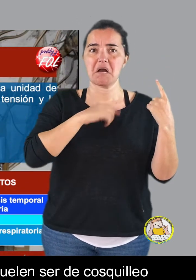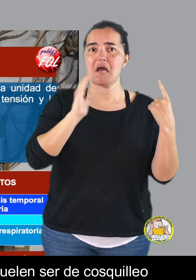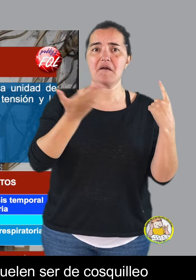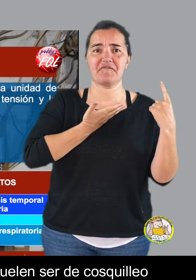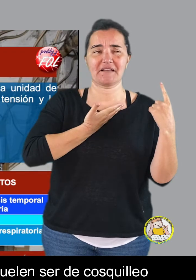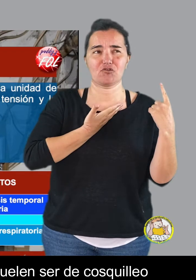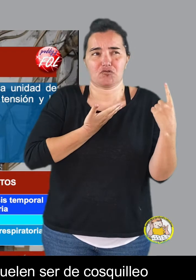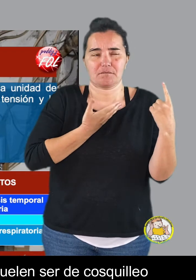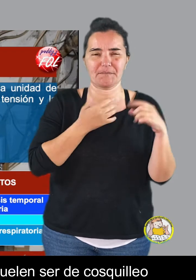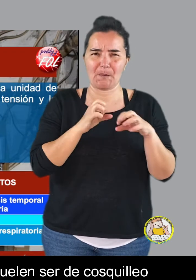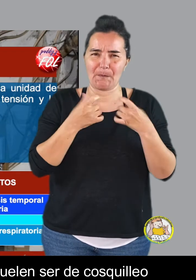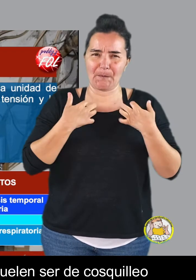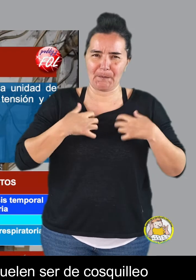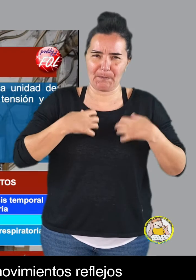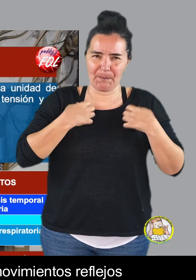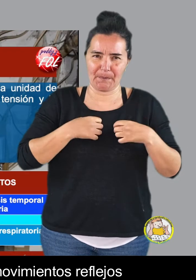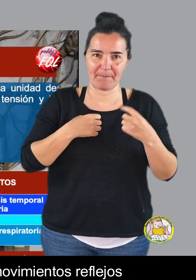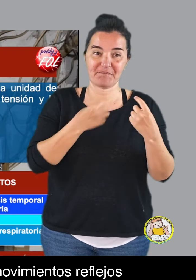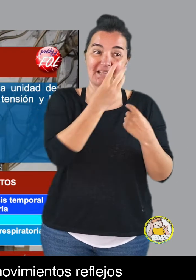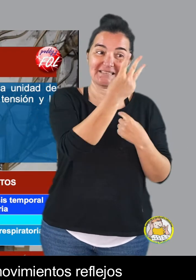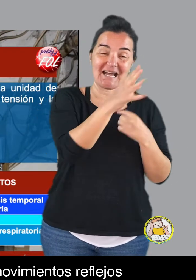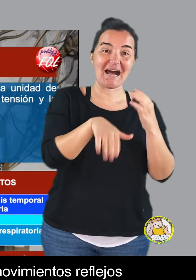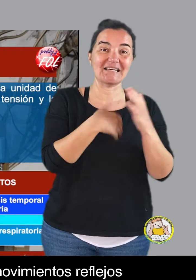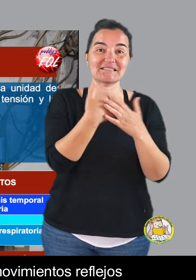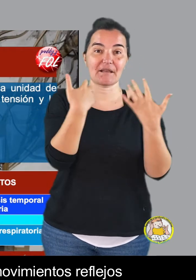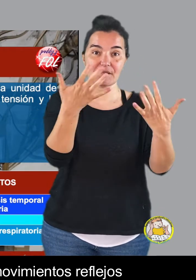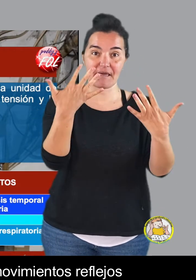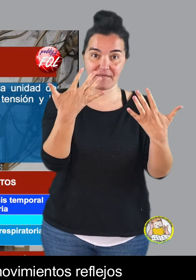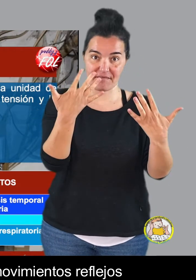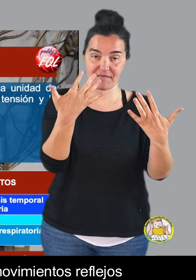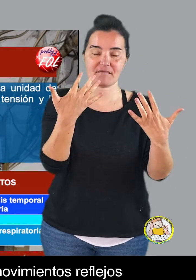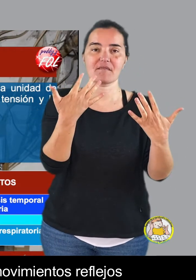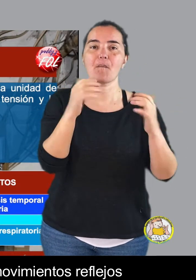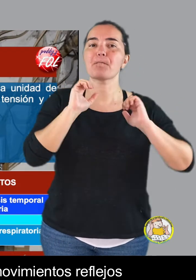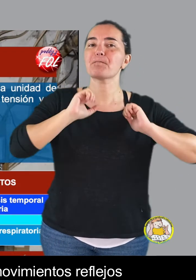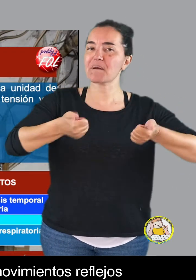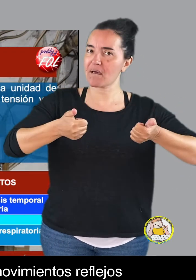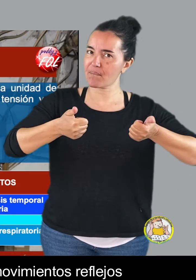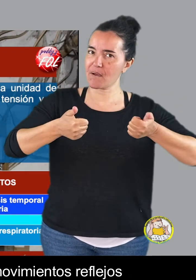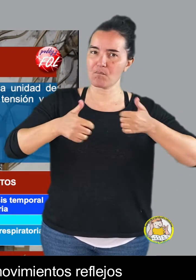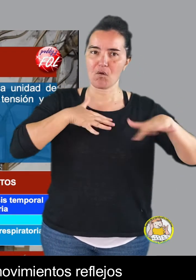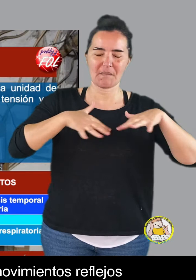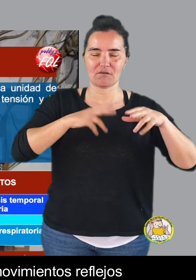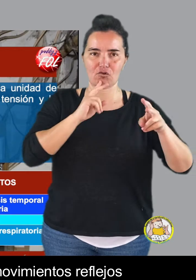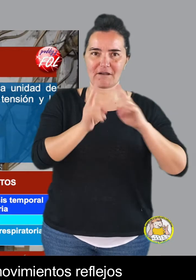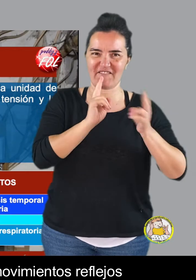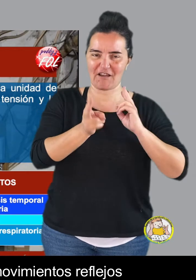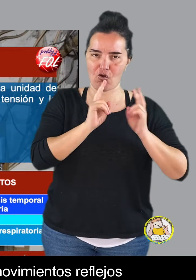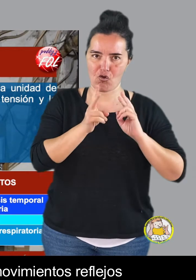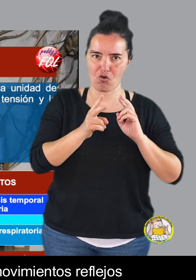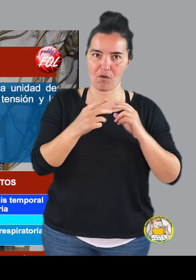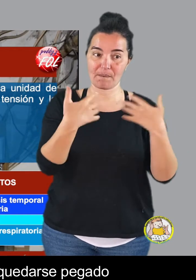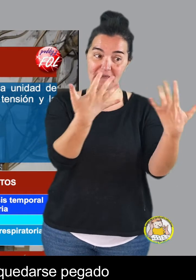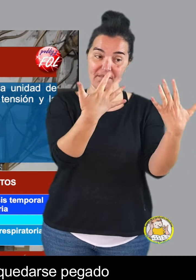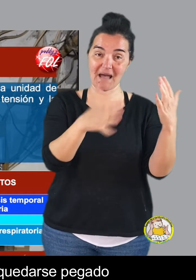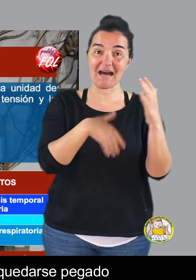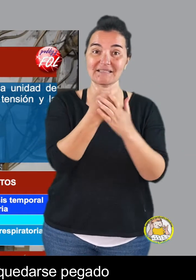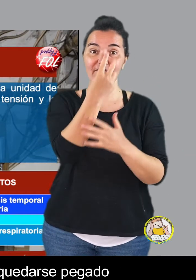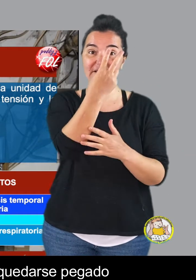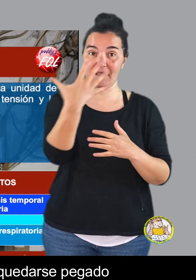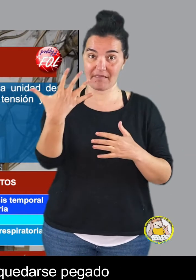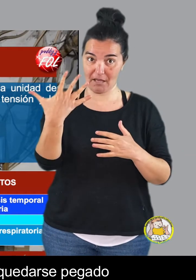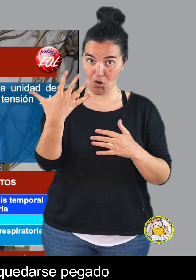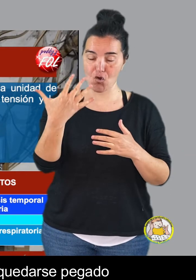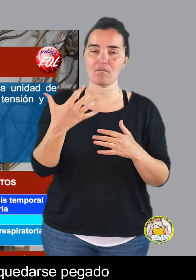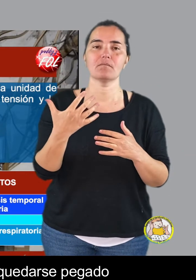los efectos suelen ser de cosquilleo. De 3 a 10 miliamperios empiezan a producirse movimientos reflejos. De 10